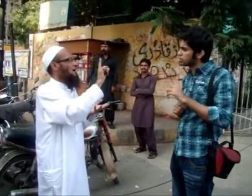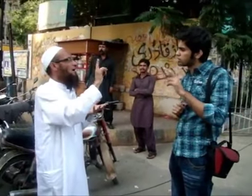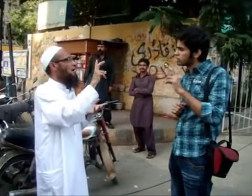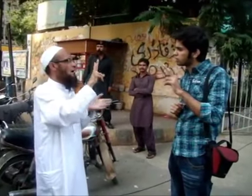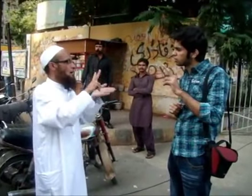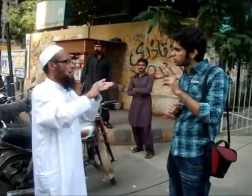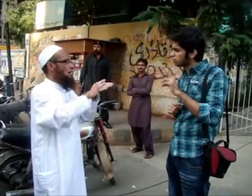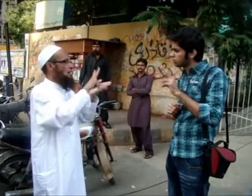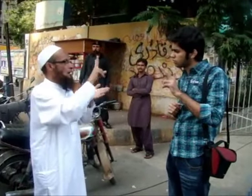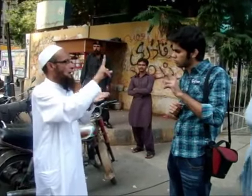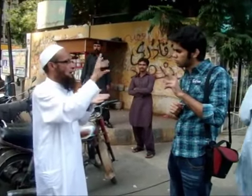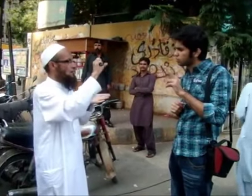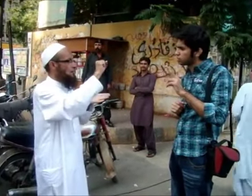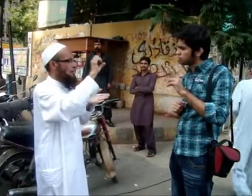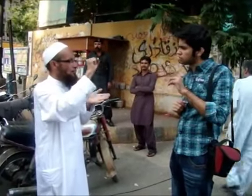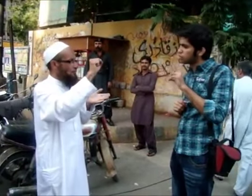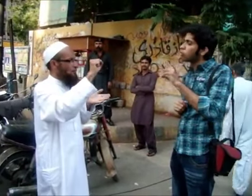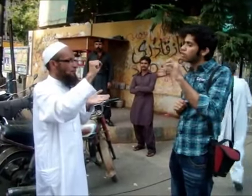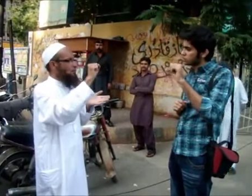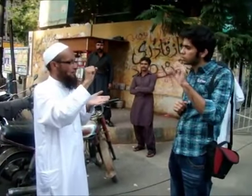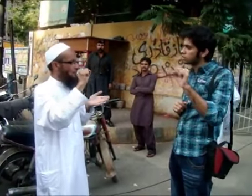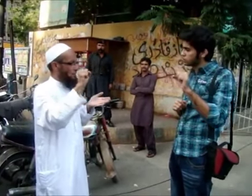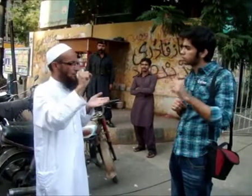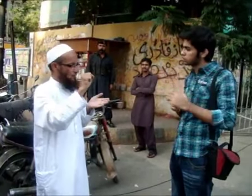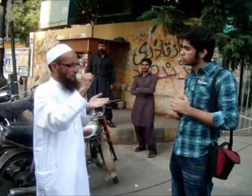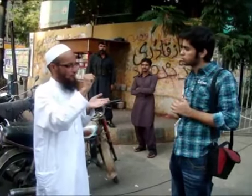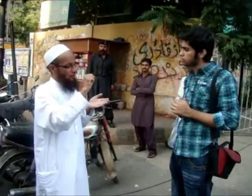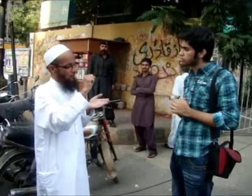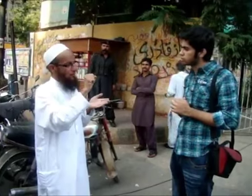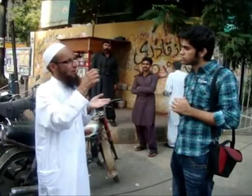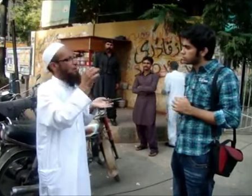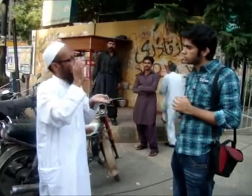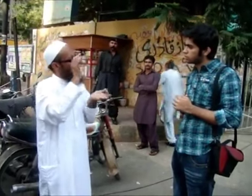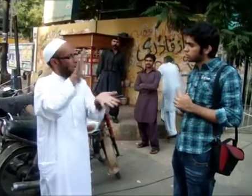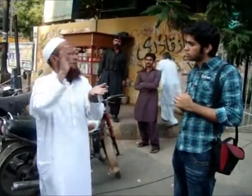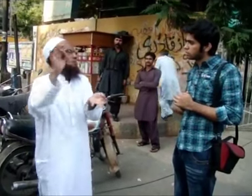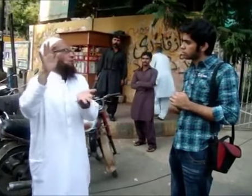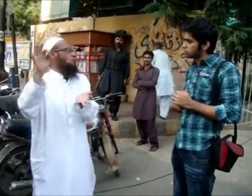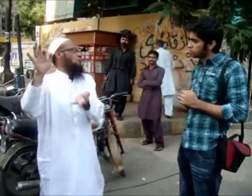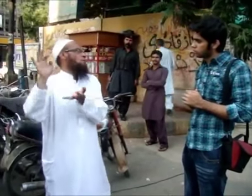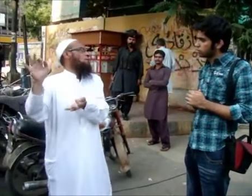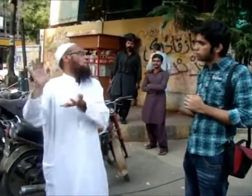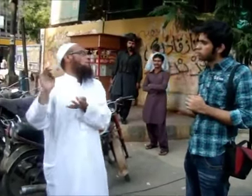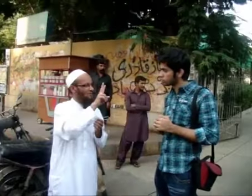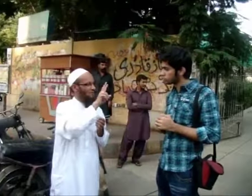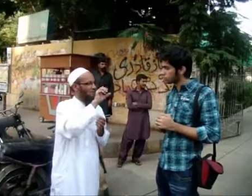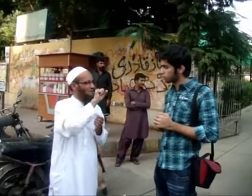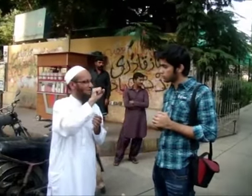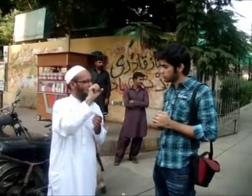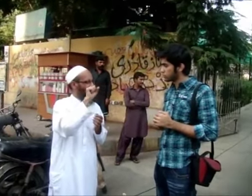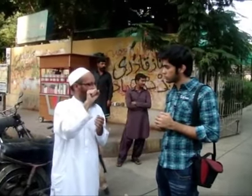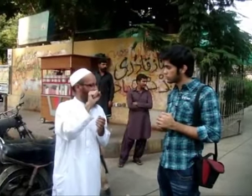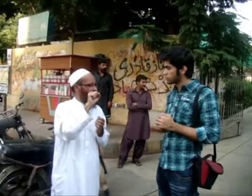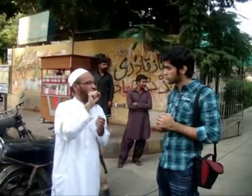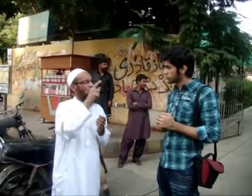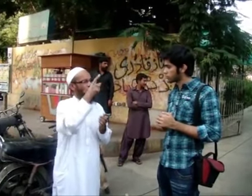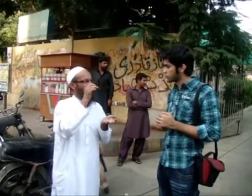बराबर का ही सेट है। वो अगर कोई आवाज पहले तो बताए तो डालना होता है तो बच्चे उसका क्या ही सेट होगा। और बात तो हम ये कहना हमारा ये